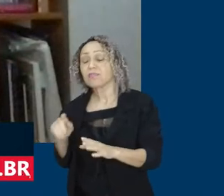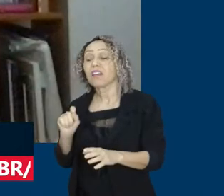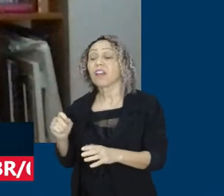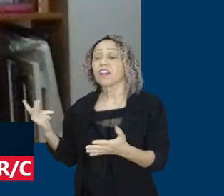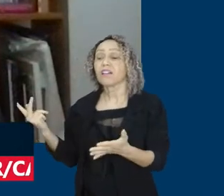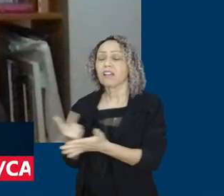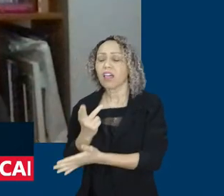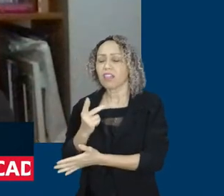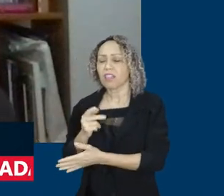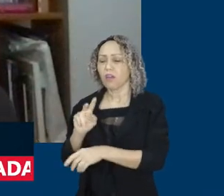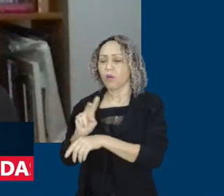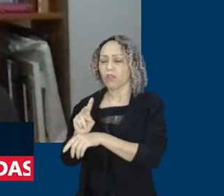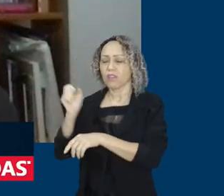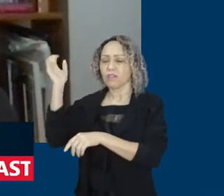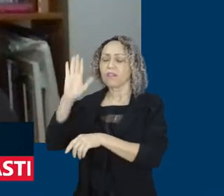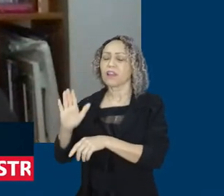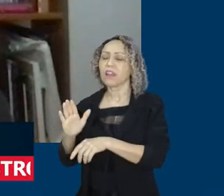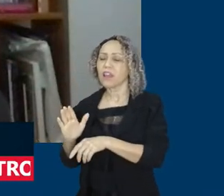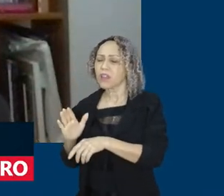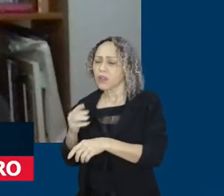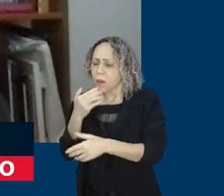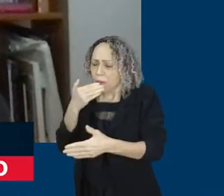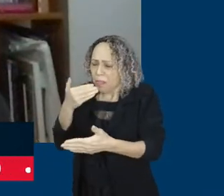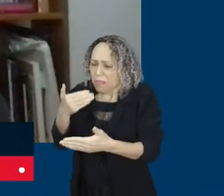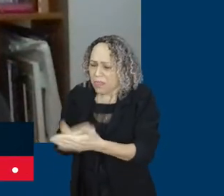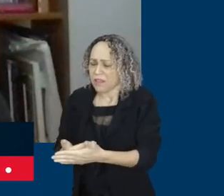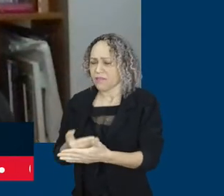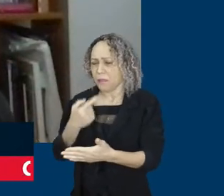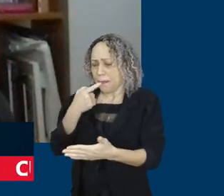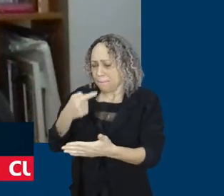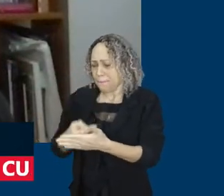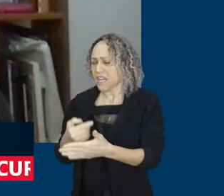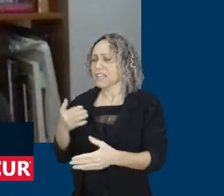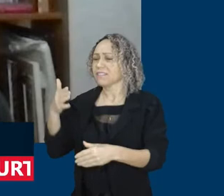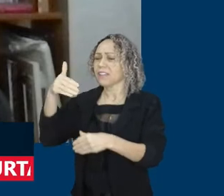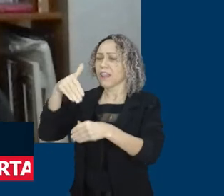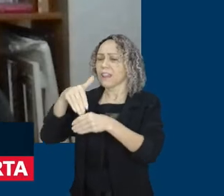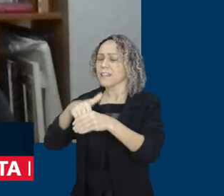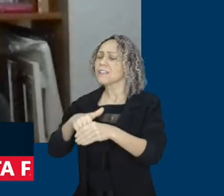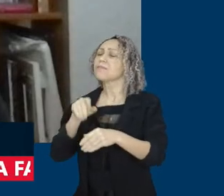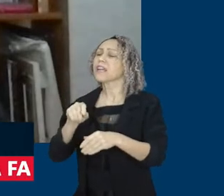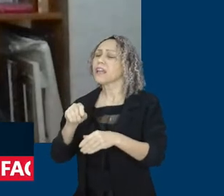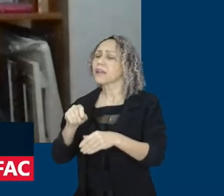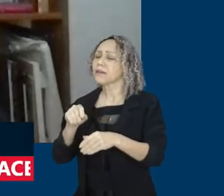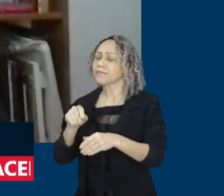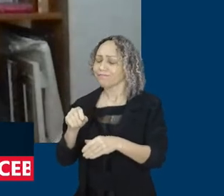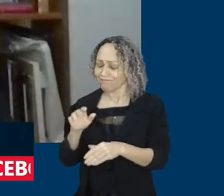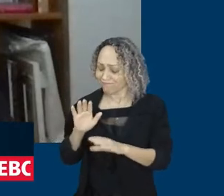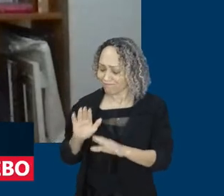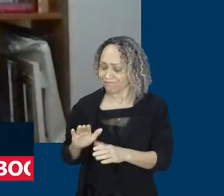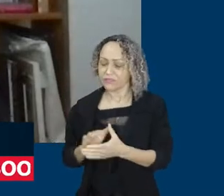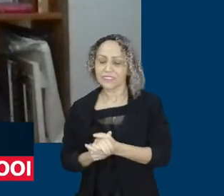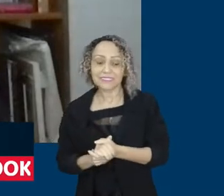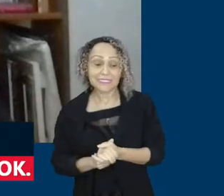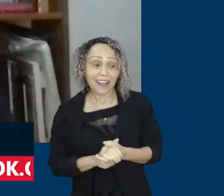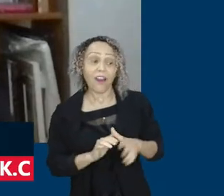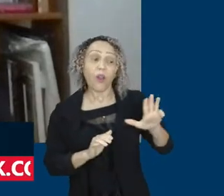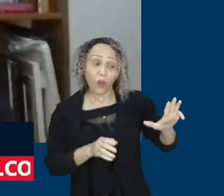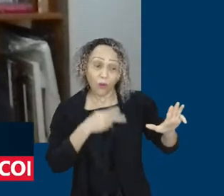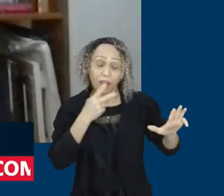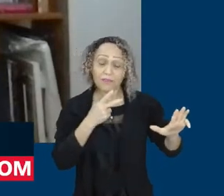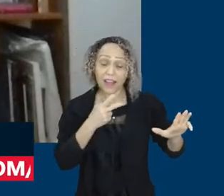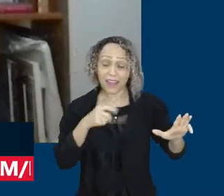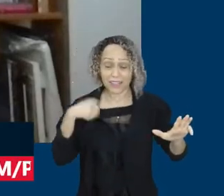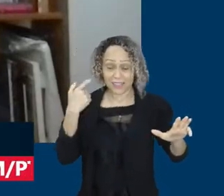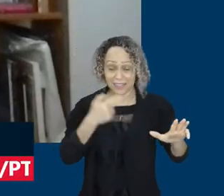conta, na véspera das eleições, tentando comprar o eleitor na última hora. Como diz o Lula, né? Gente, pega esse dinheiro, porque senão o Guedes termina